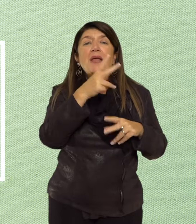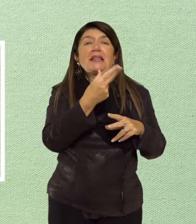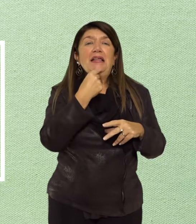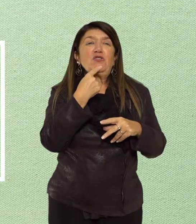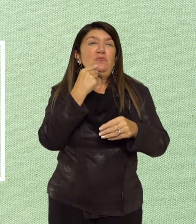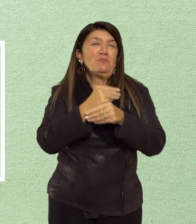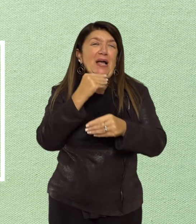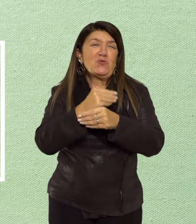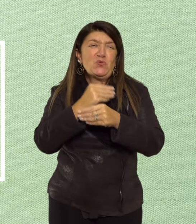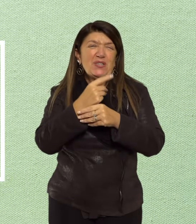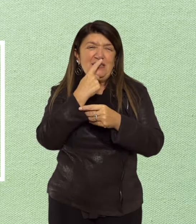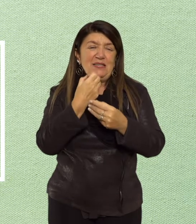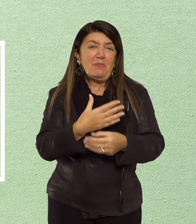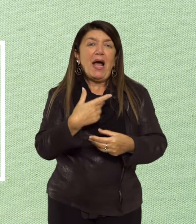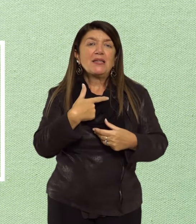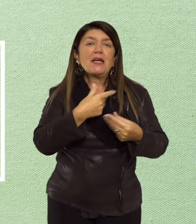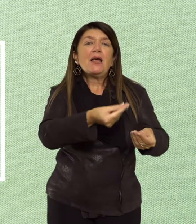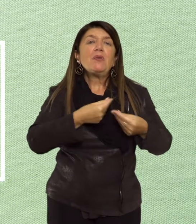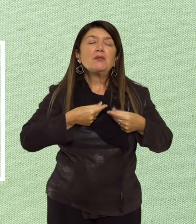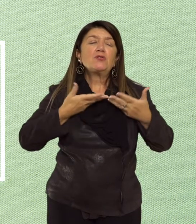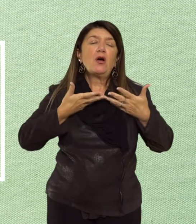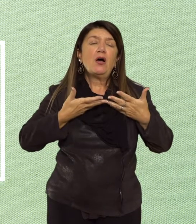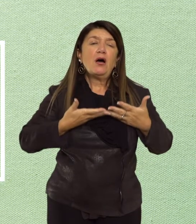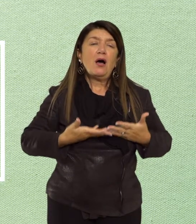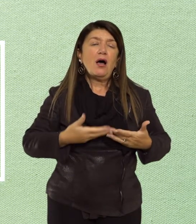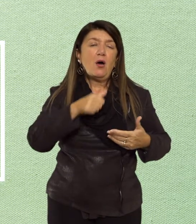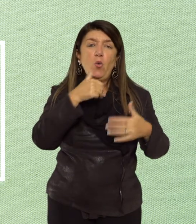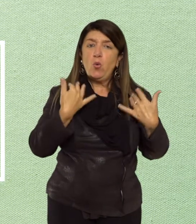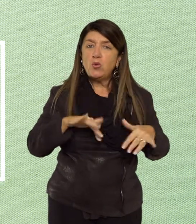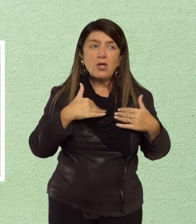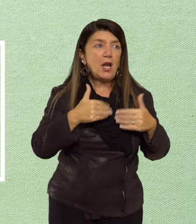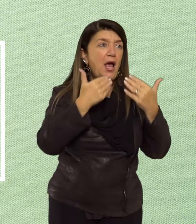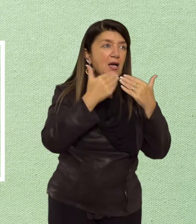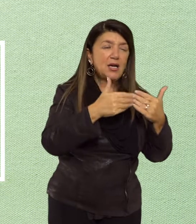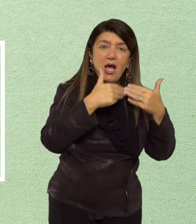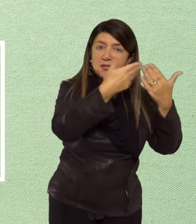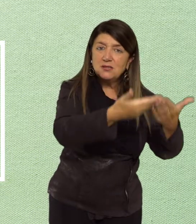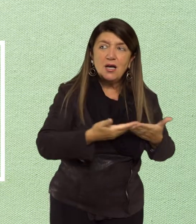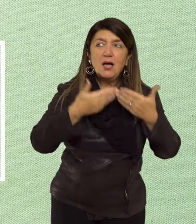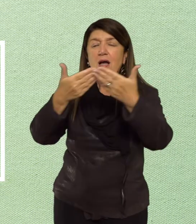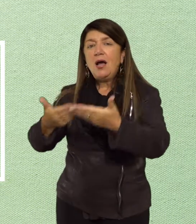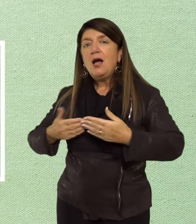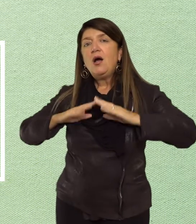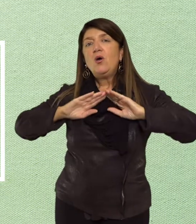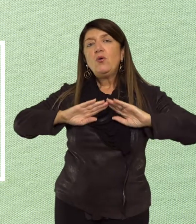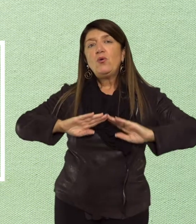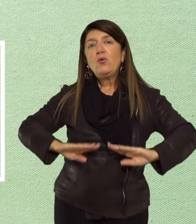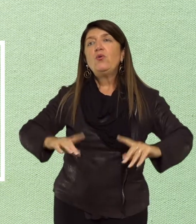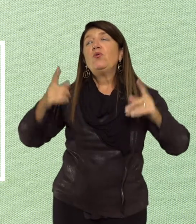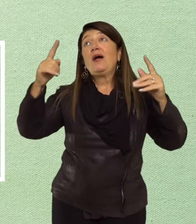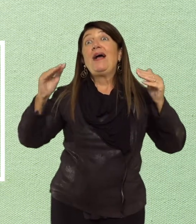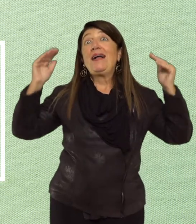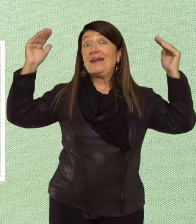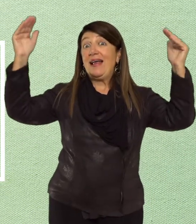tranquillizzato. Quindi questo mi è servito tanto ed è stata un'ulteriore prova del fatto che comunque i compagni più grandi per noi più piccoli siano